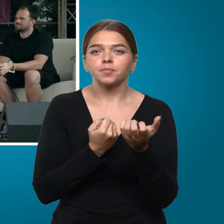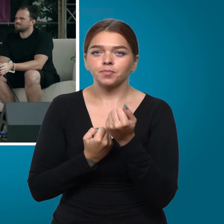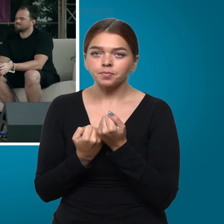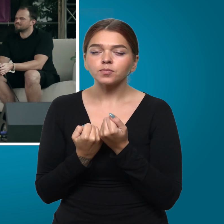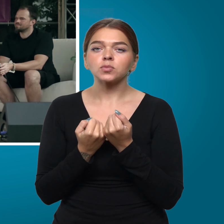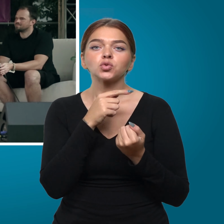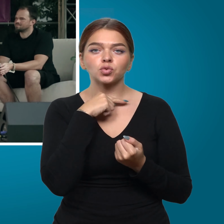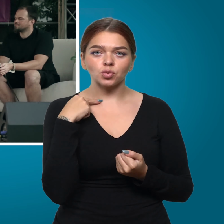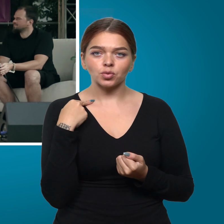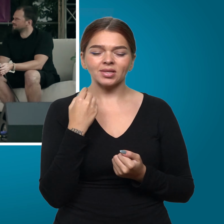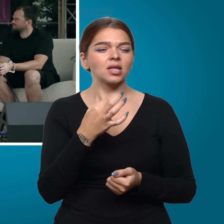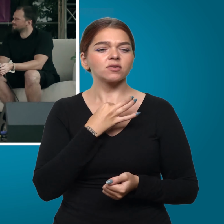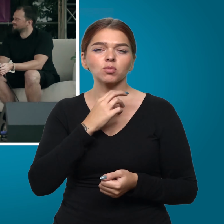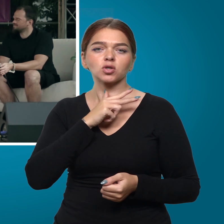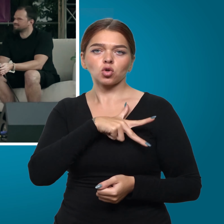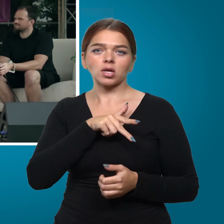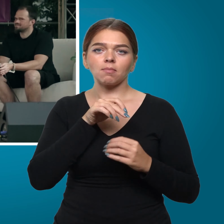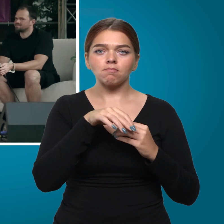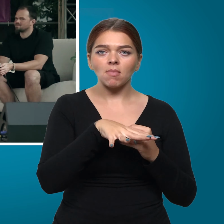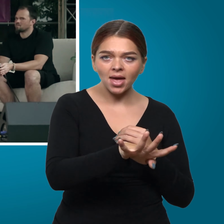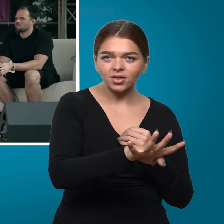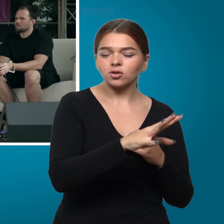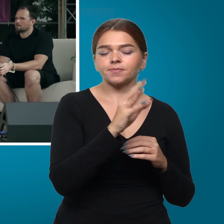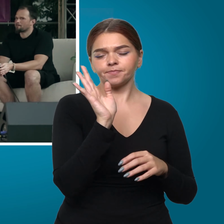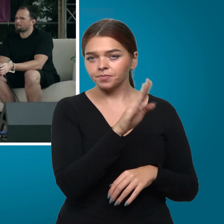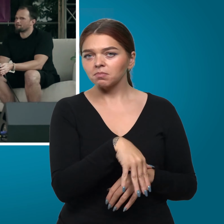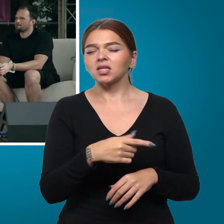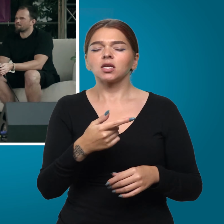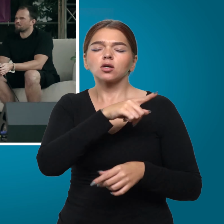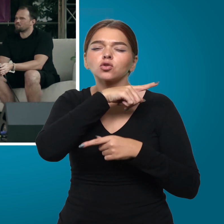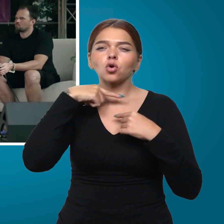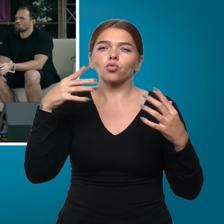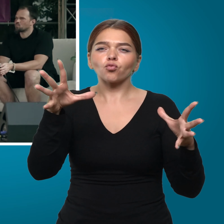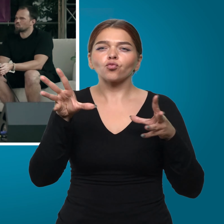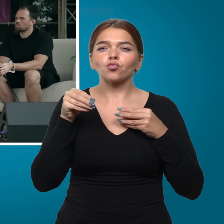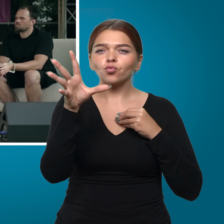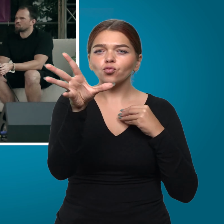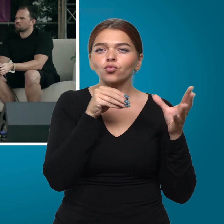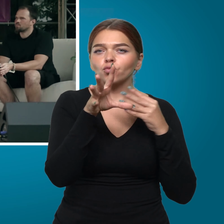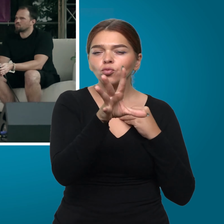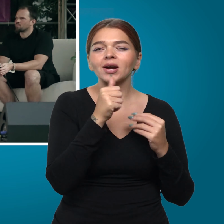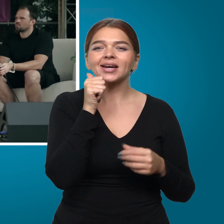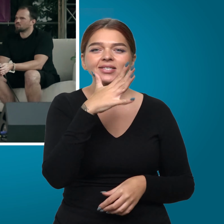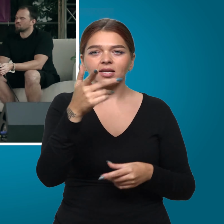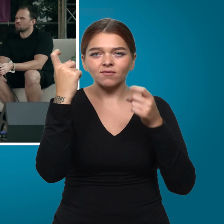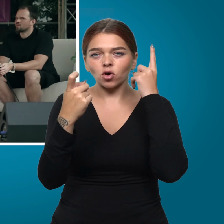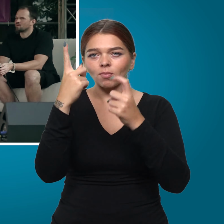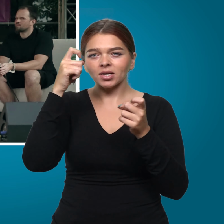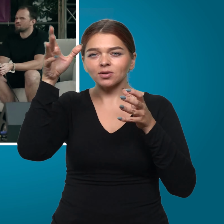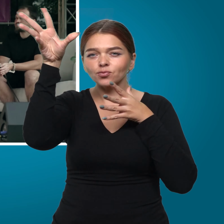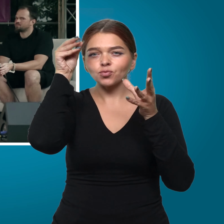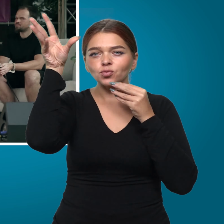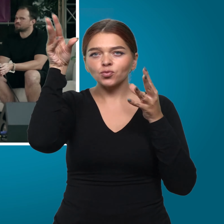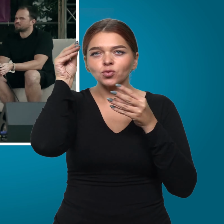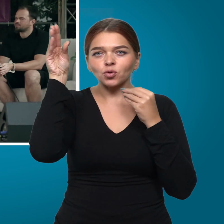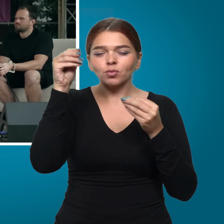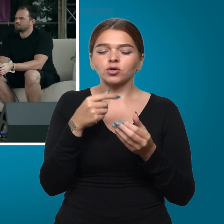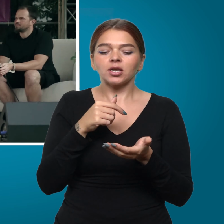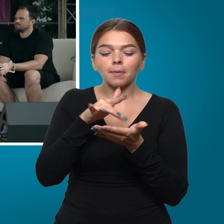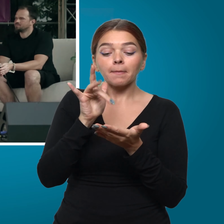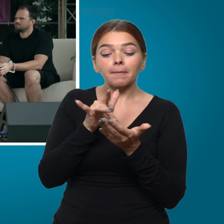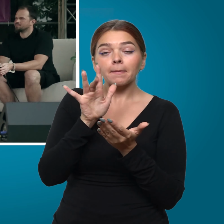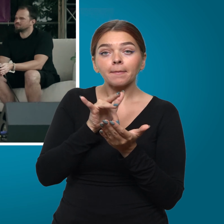kad tos socialinės medijos ir taip toliau, bet jie tiek daug į save sugeria informacijos kiekvieną dieną. Net atrodo, kai jisai tenai va šitaip sėdi